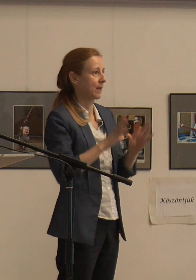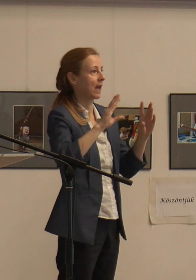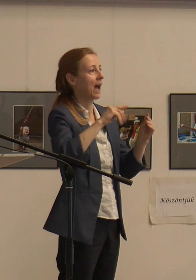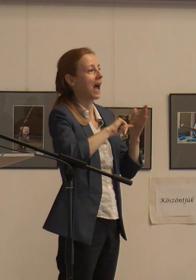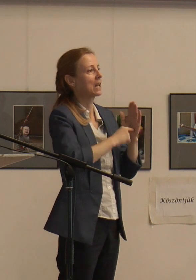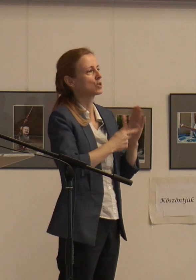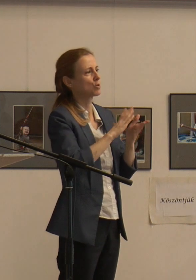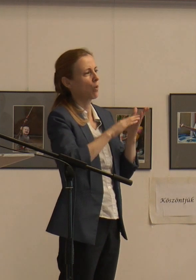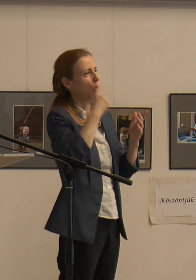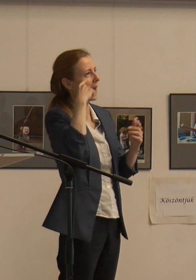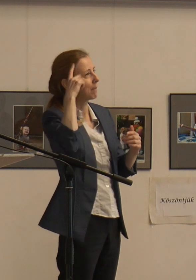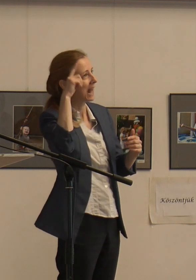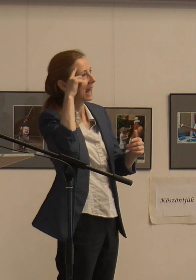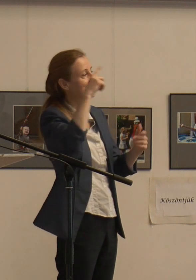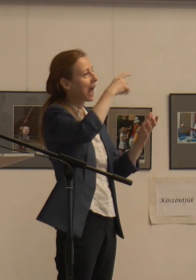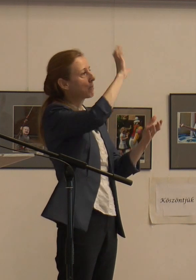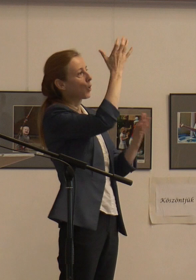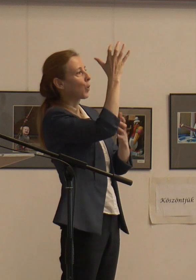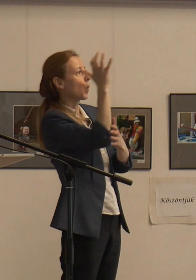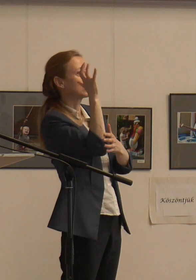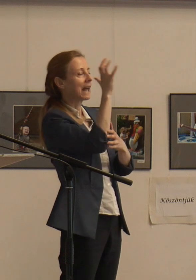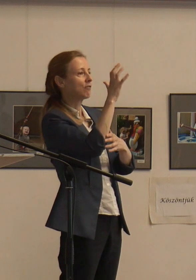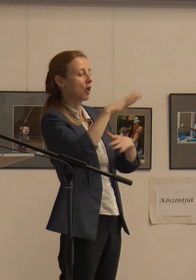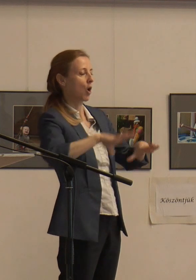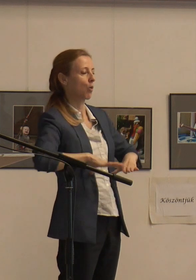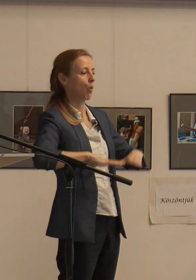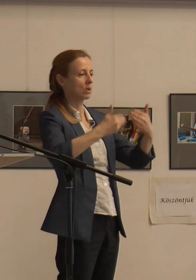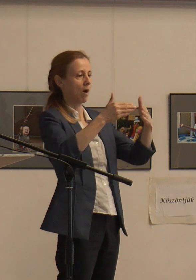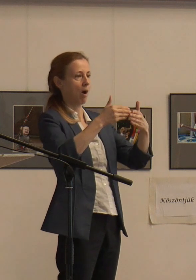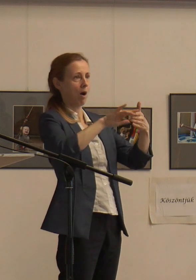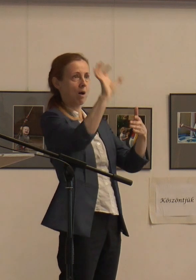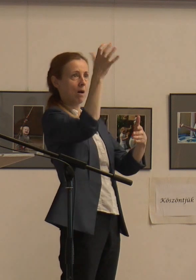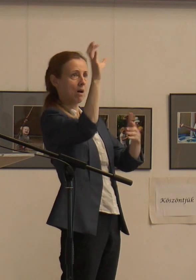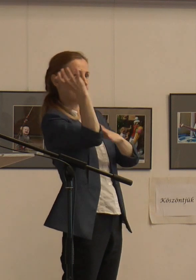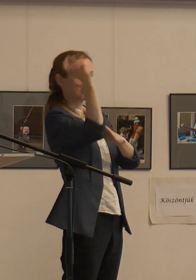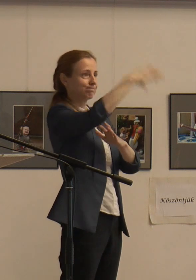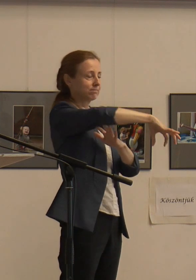Hányszor megemlegetem azt a körtefát, amit a konyha ajtó elől fordítok ki a bomba?